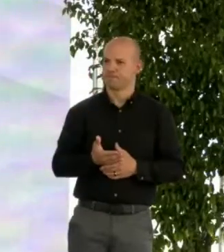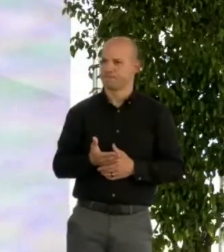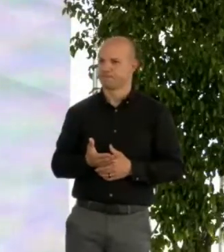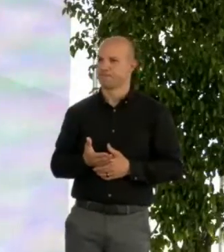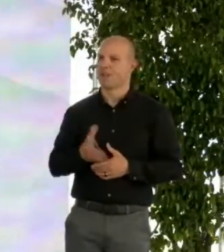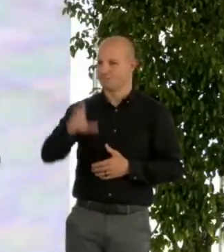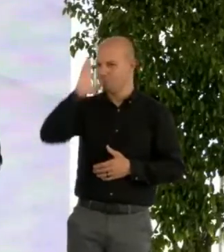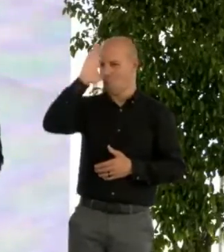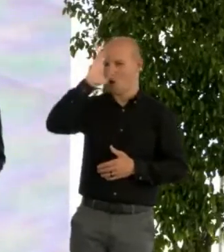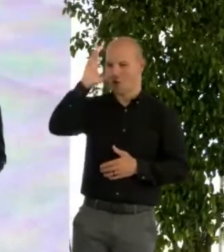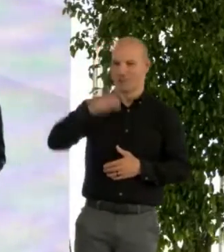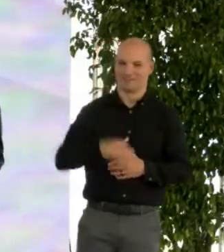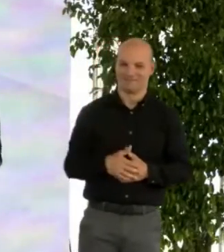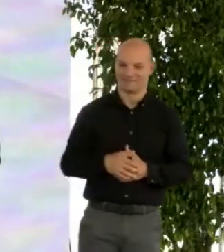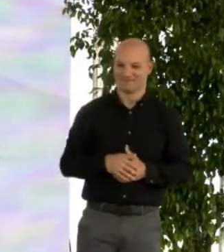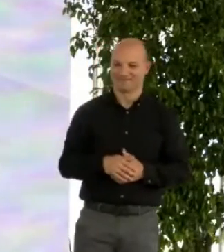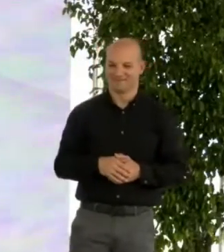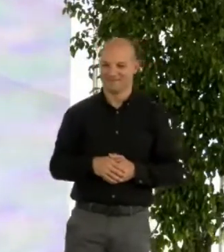Glorina, hola.